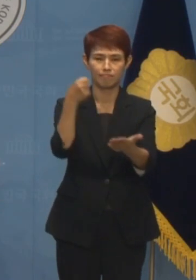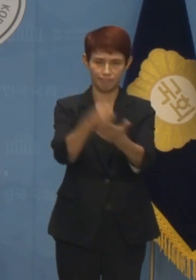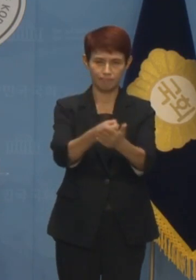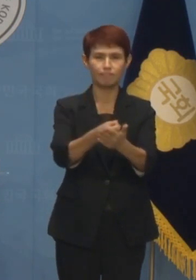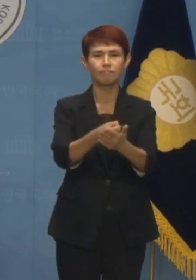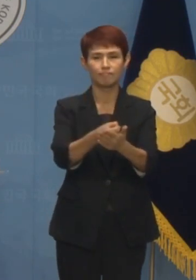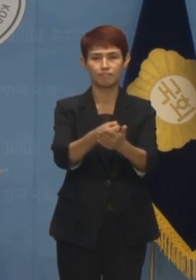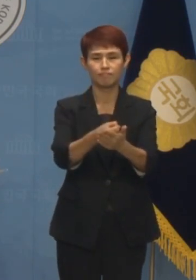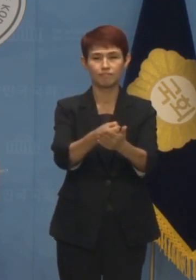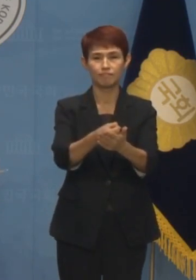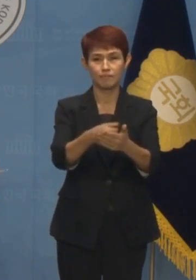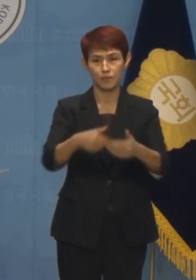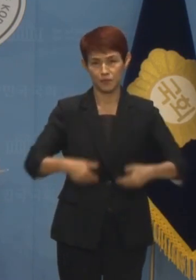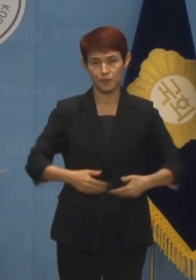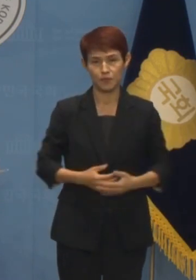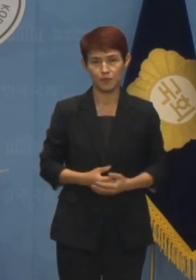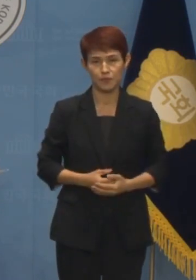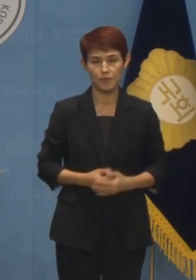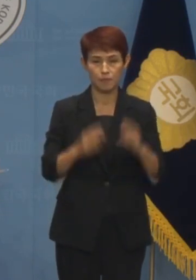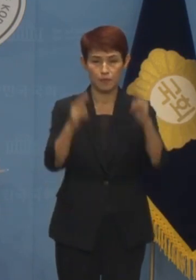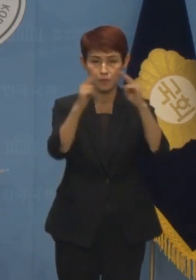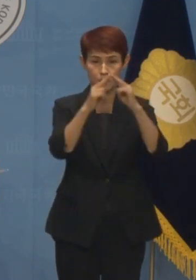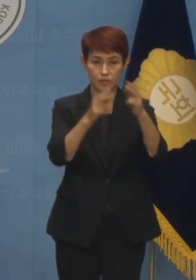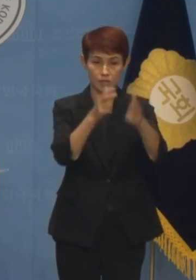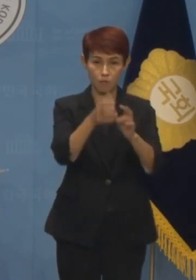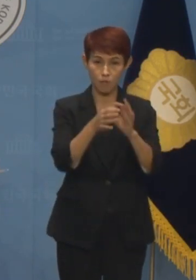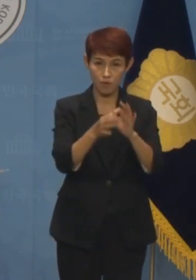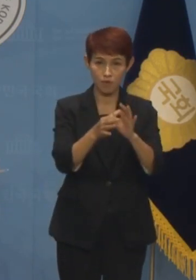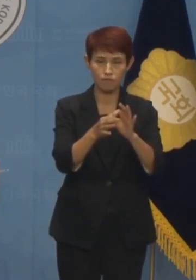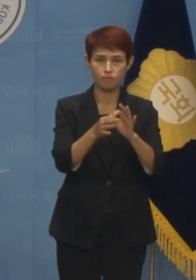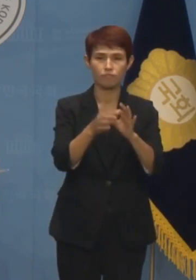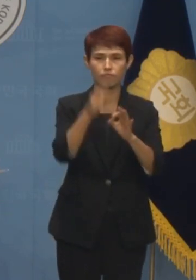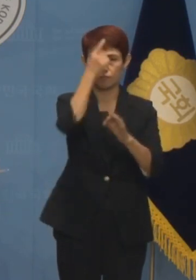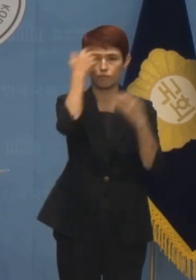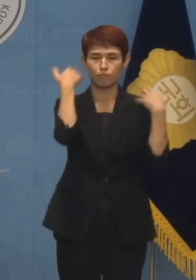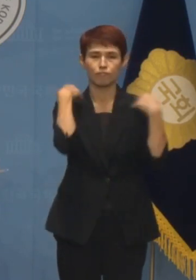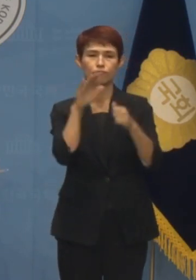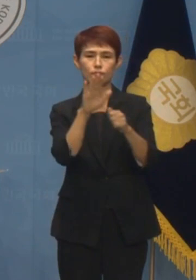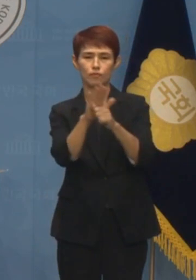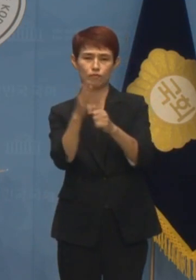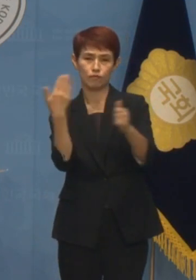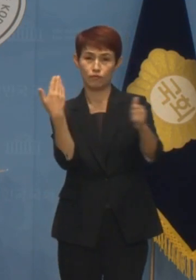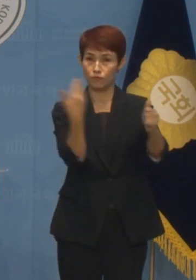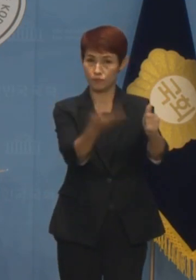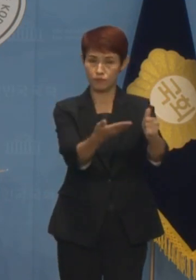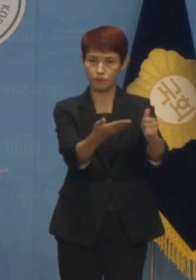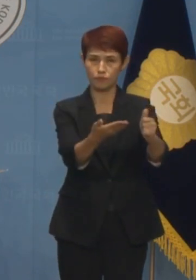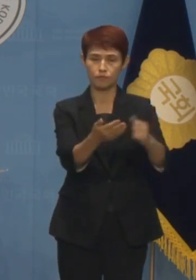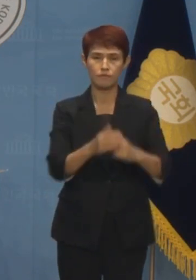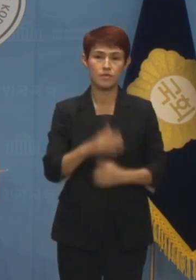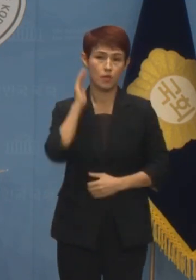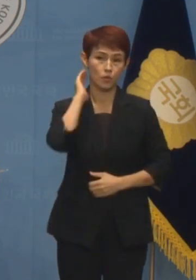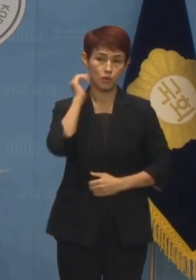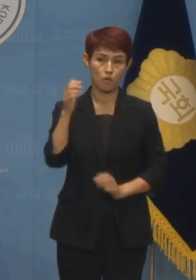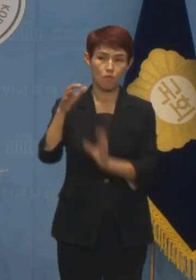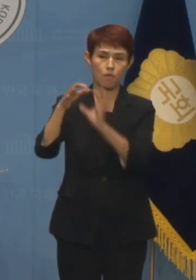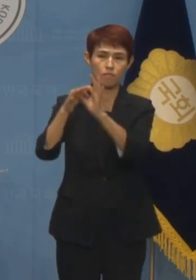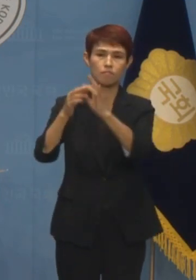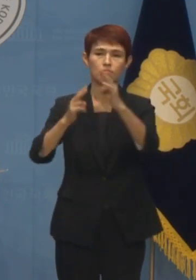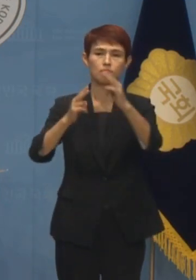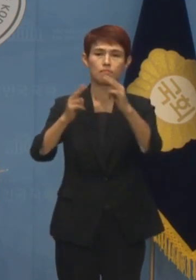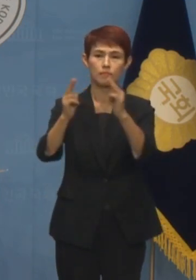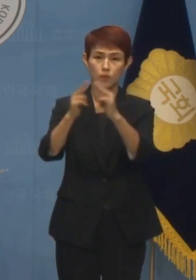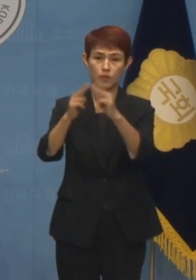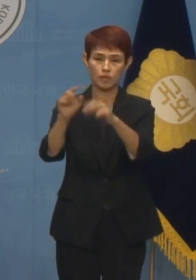제정해서 반도체 산업 전반에 대한 국가 차원의 지원을 강화하고 대통령 소속 반도체 경쟁력